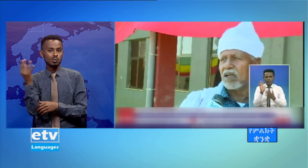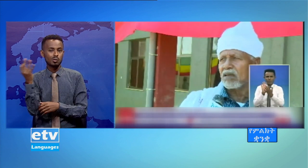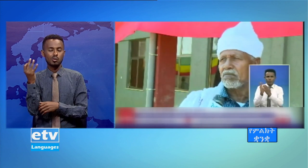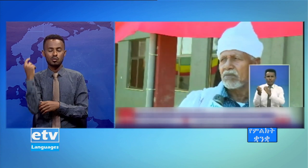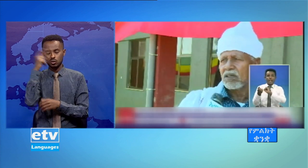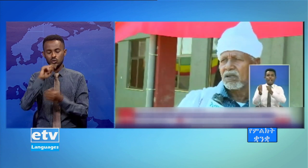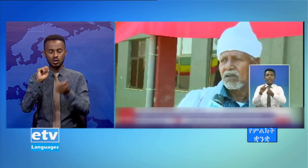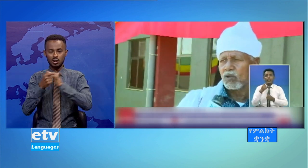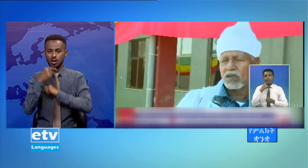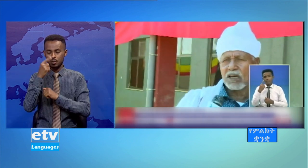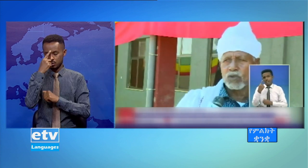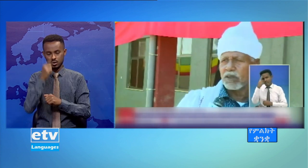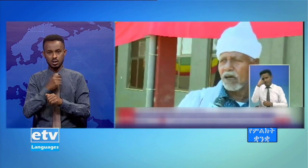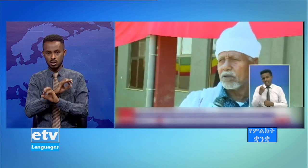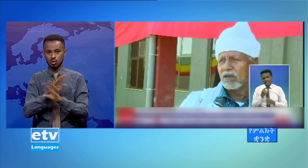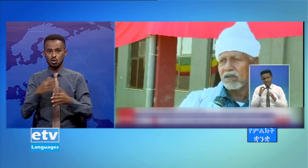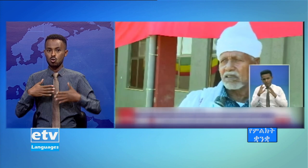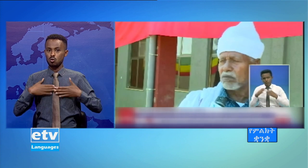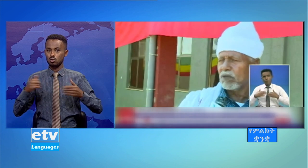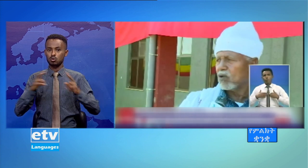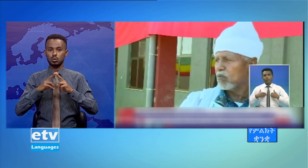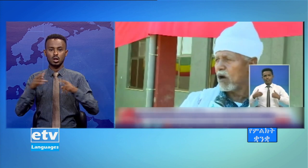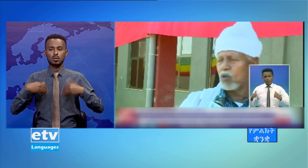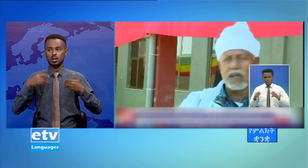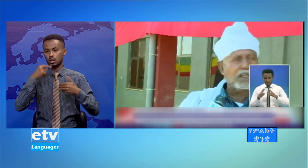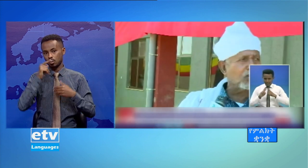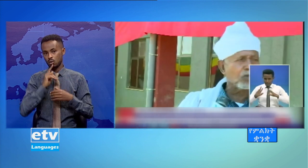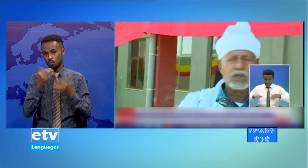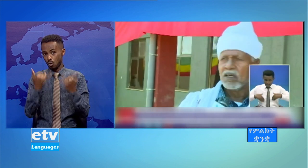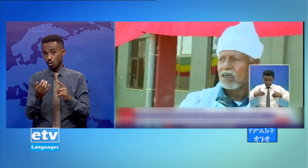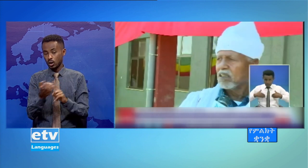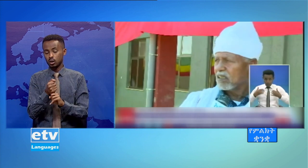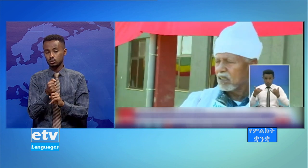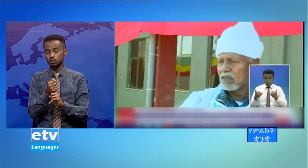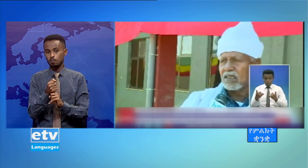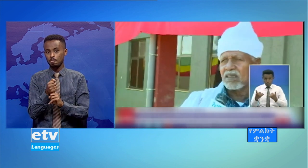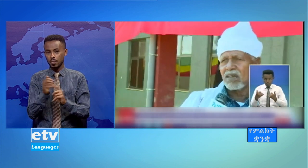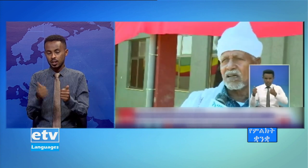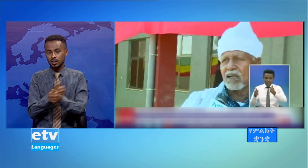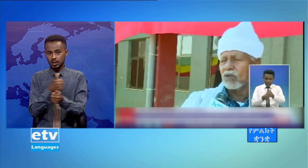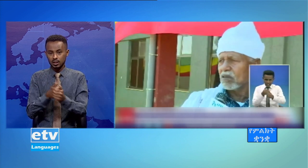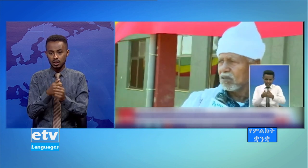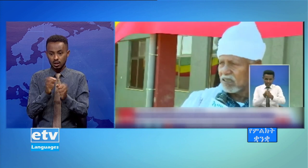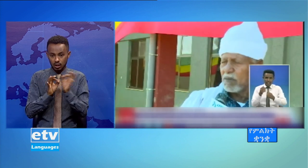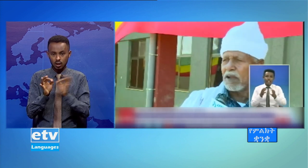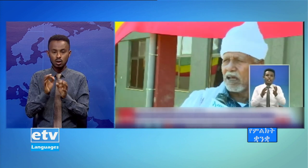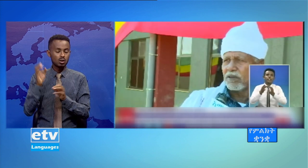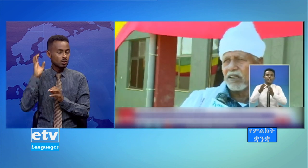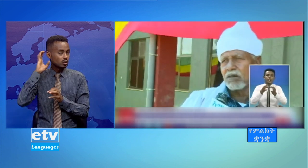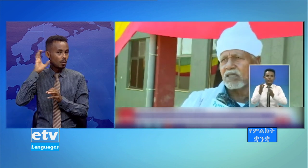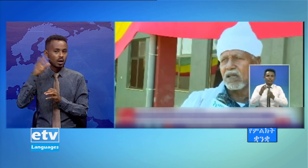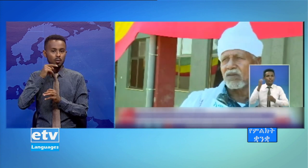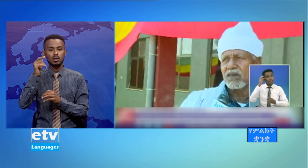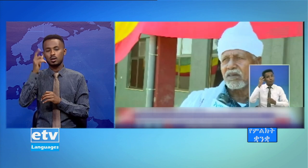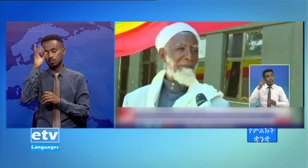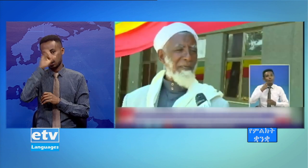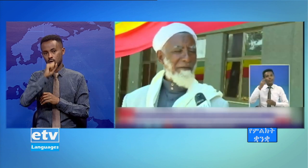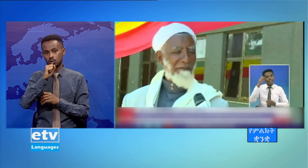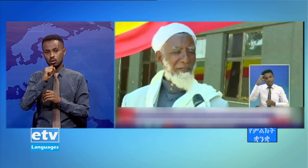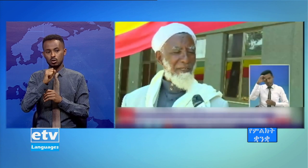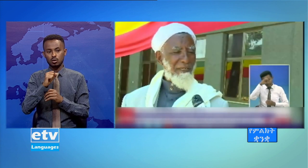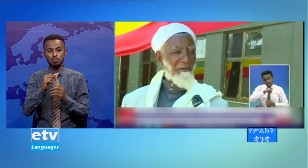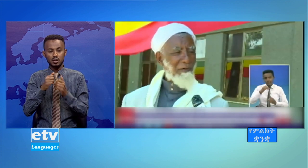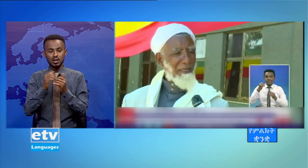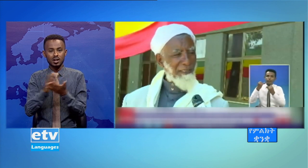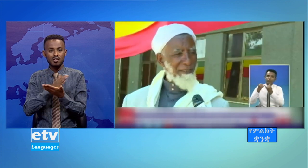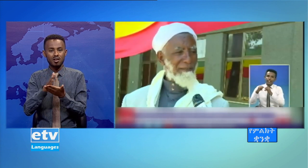እምነት የለኝ። ወጣቱ በጣም ደስ የሚል ነው። በአሁኑ አያያዙ እየተከተልን ተነገር ነው ይሰማናል ብዬ ገምታለሁ።